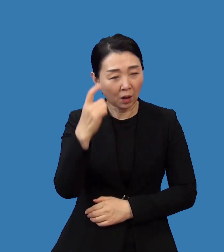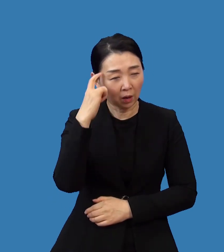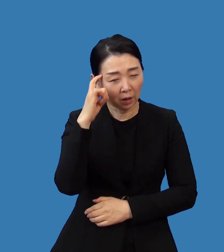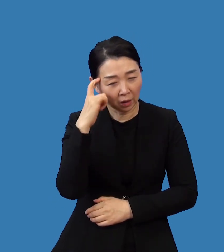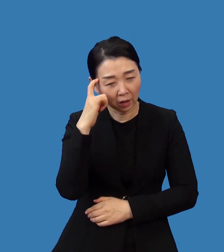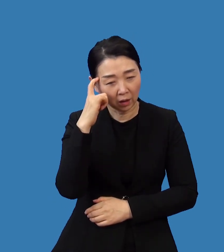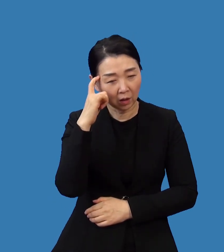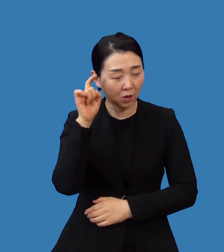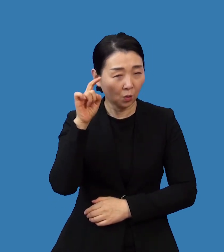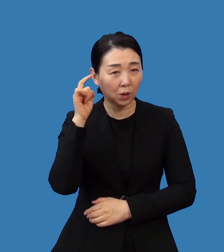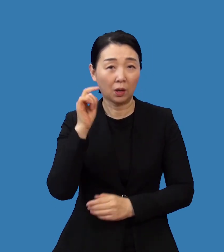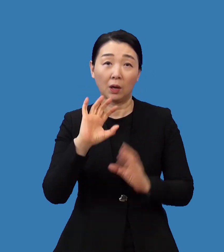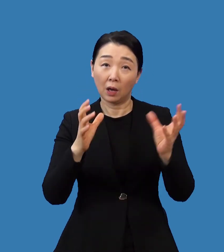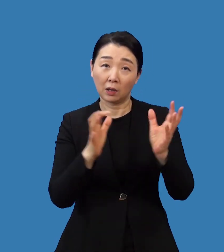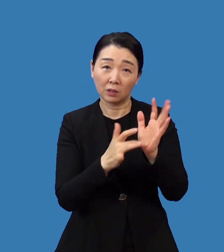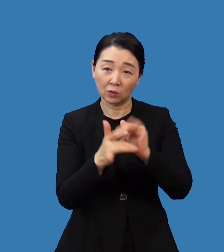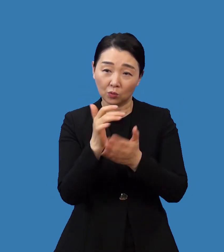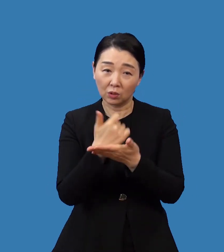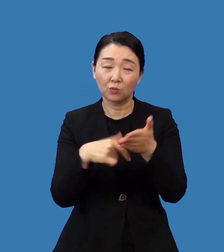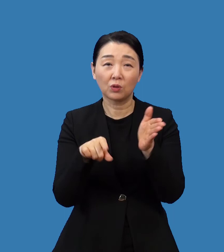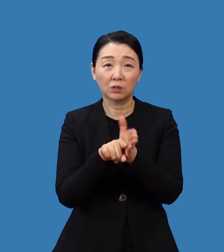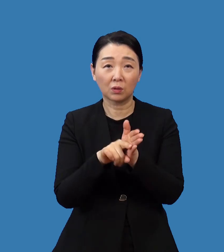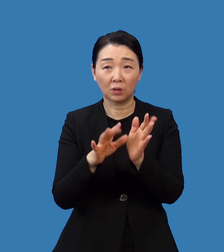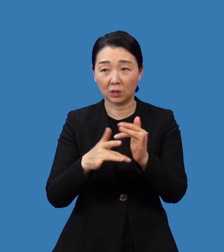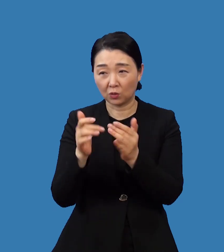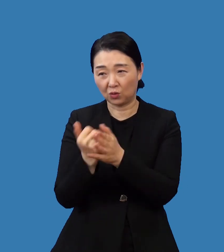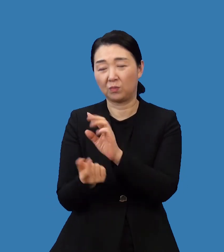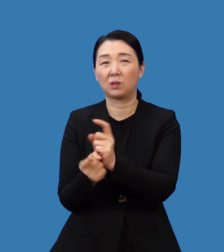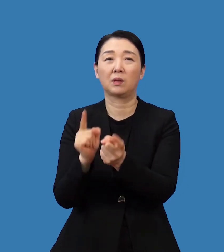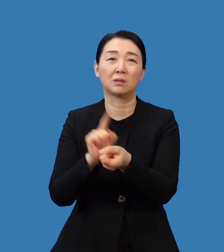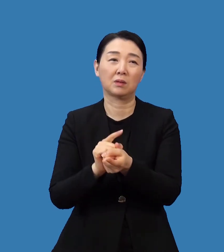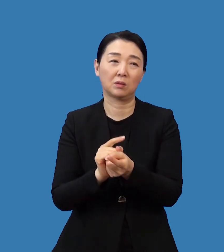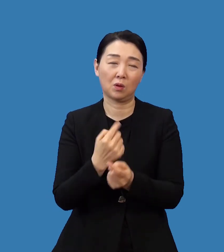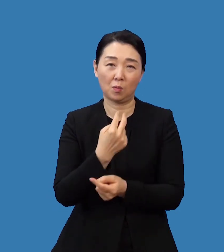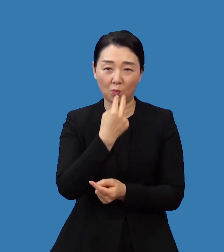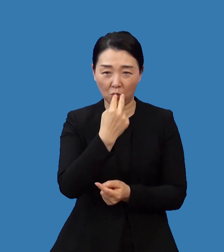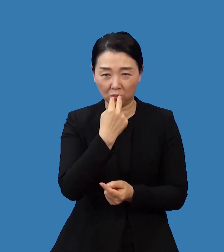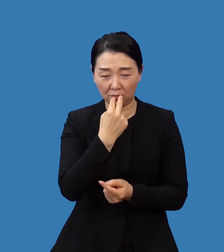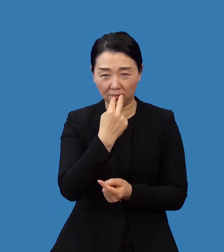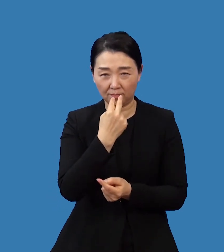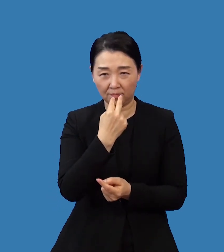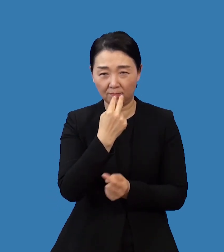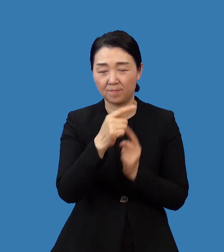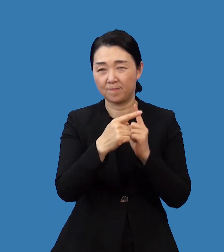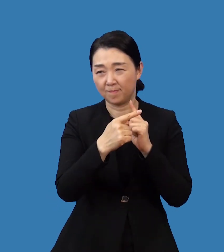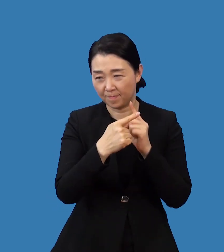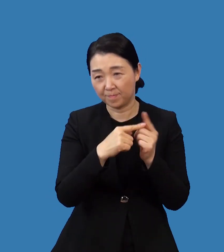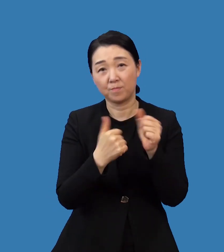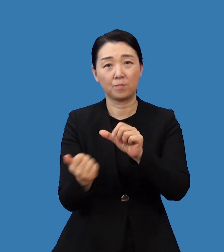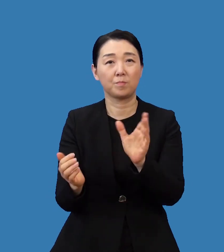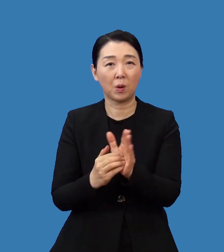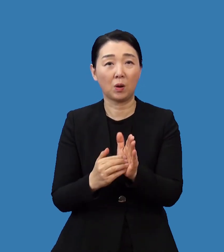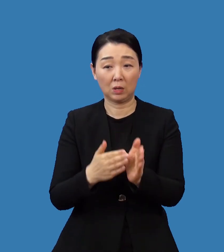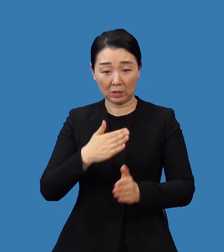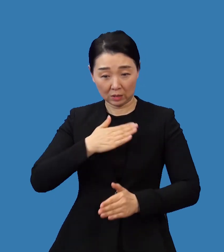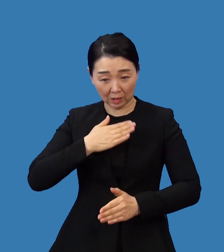아기들은 예수님을 위해서, 예수님을 대신해서 목숨을 바쳤는데